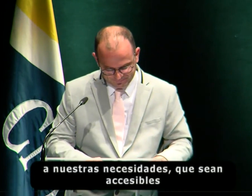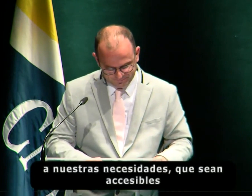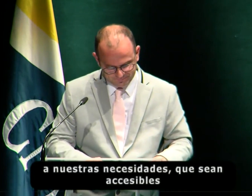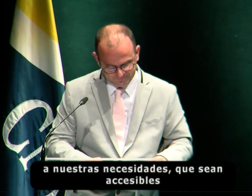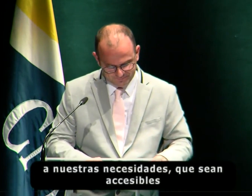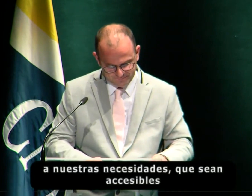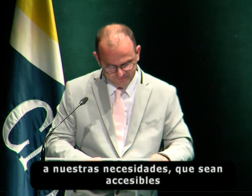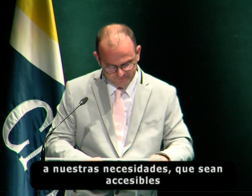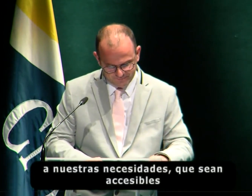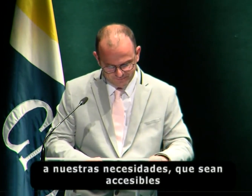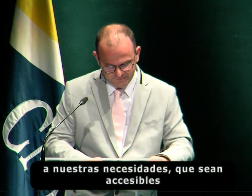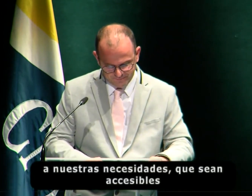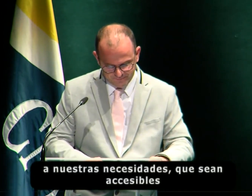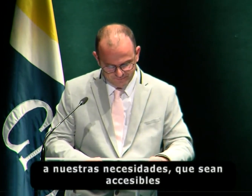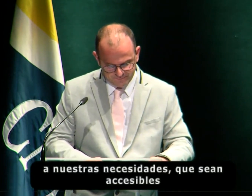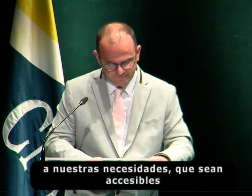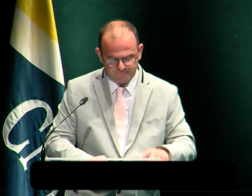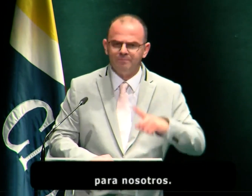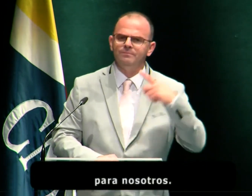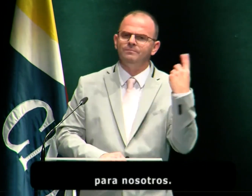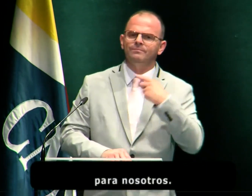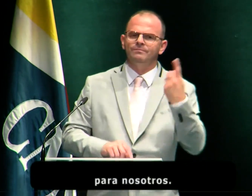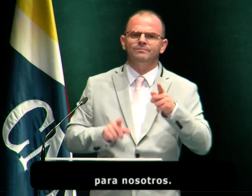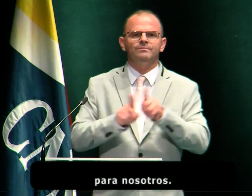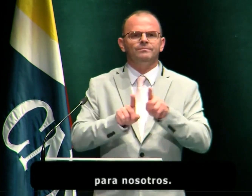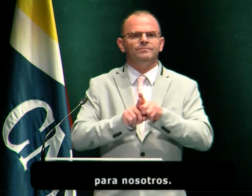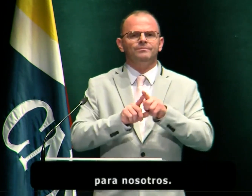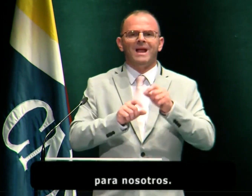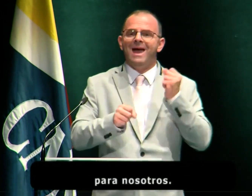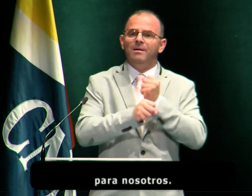de nuestra vida hasta el final de nuestra vida.